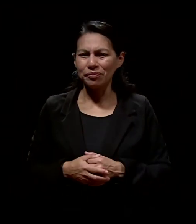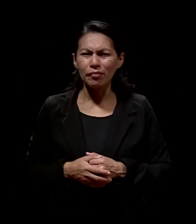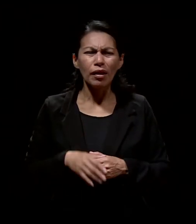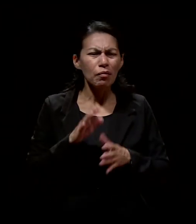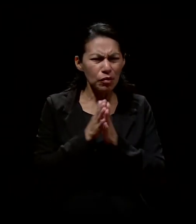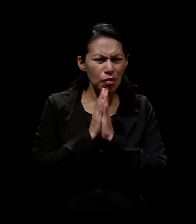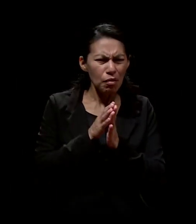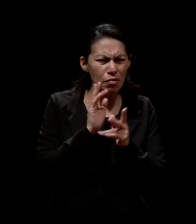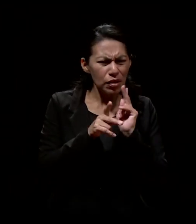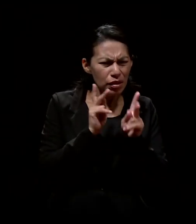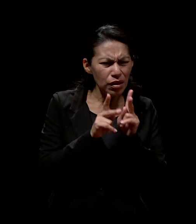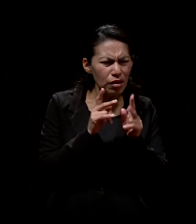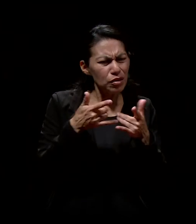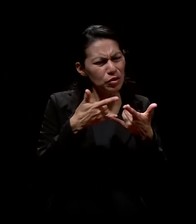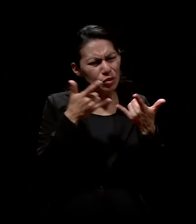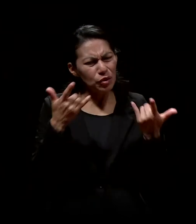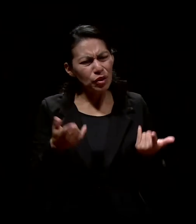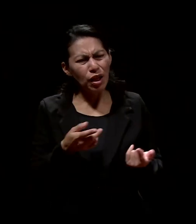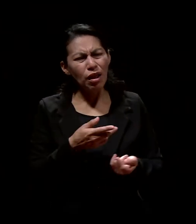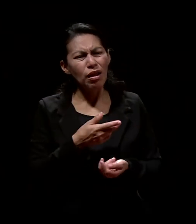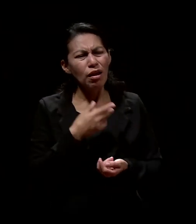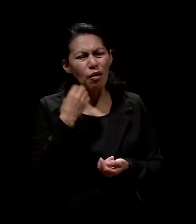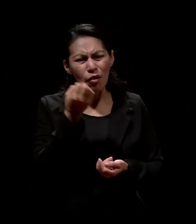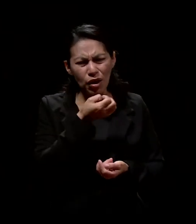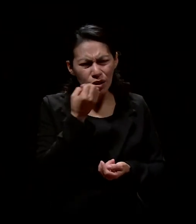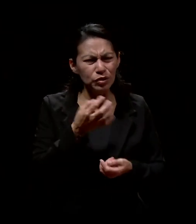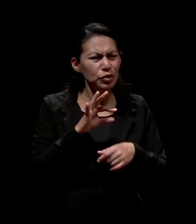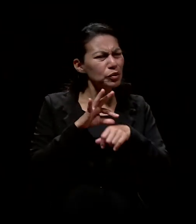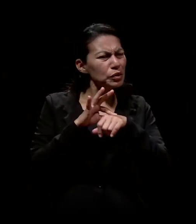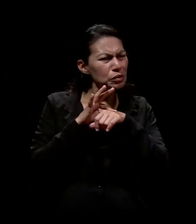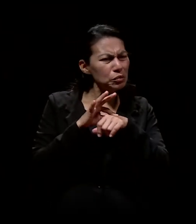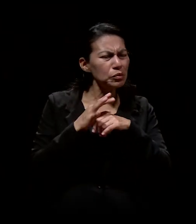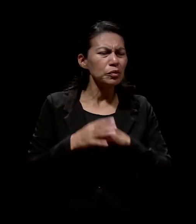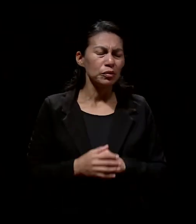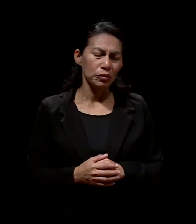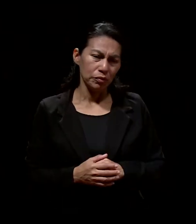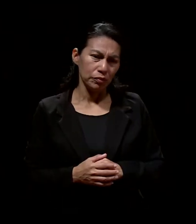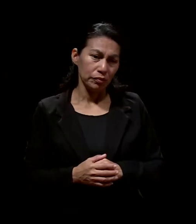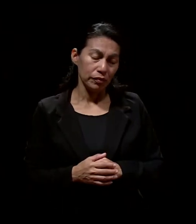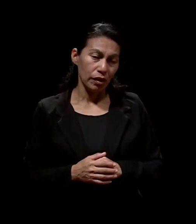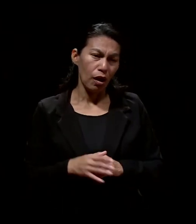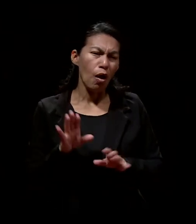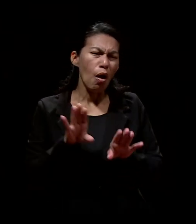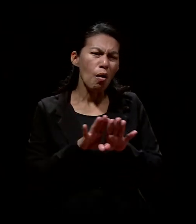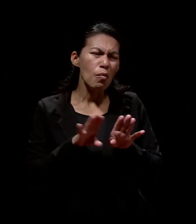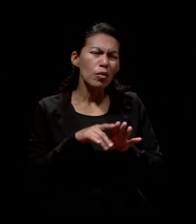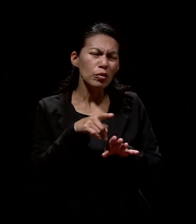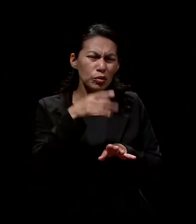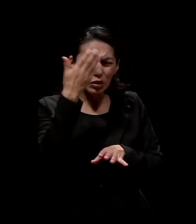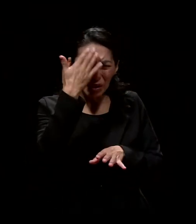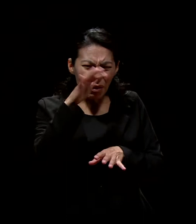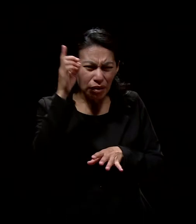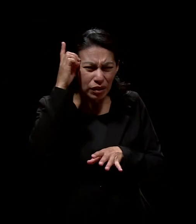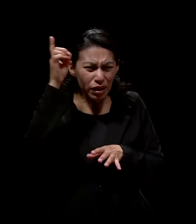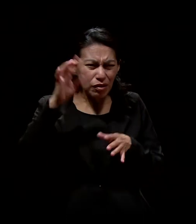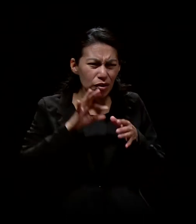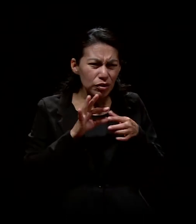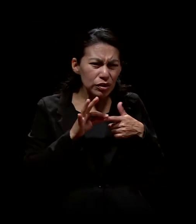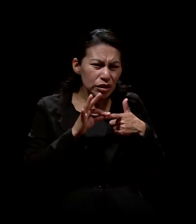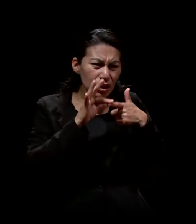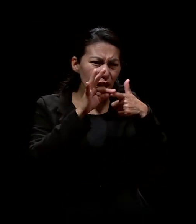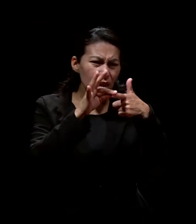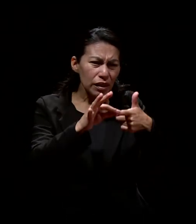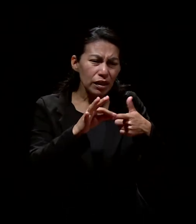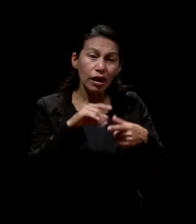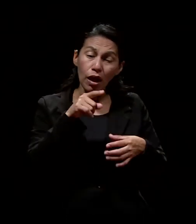funcionado, Claro que sí. tengo entendido. Cuéntanos alguna historia de oración que evidencia que Dios va dirigiendo tu